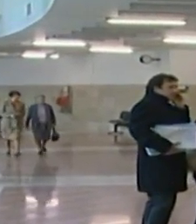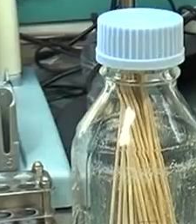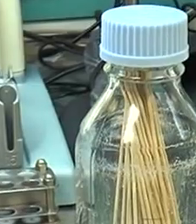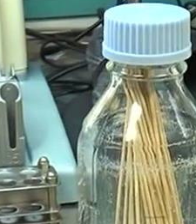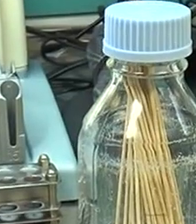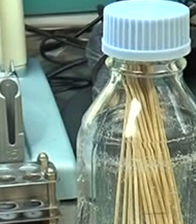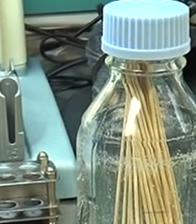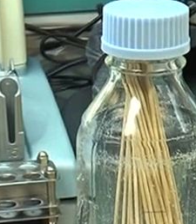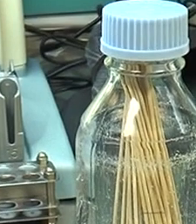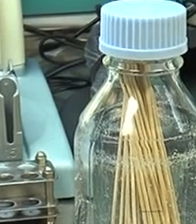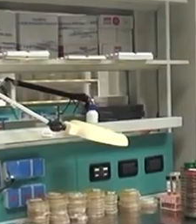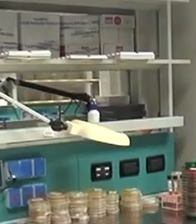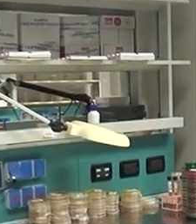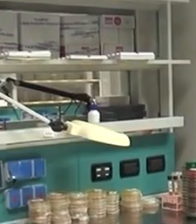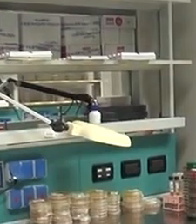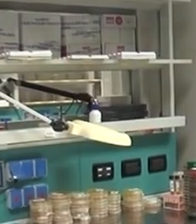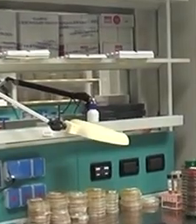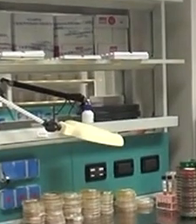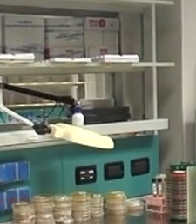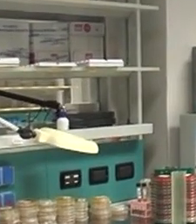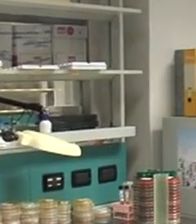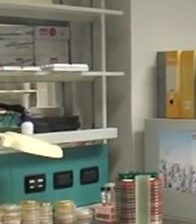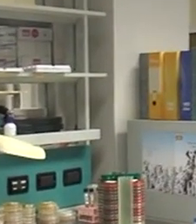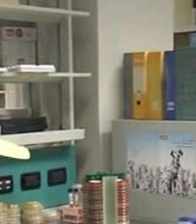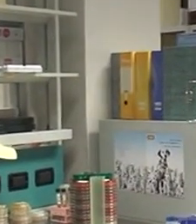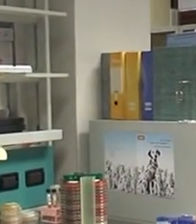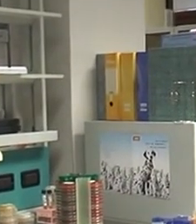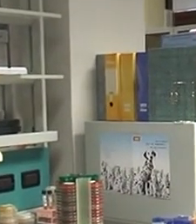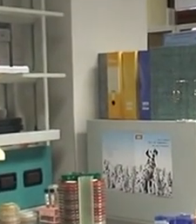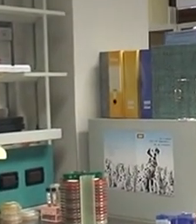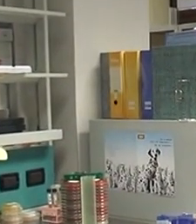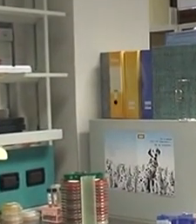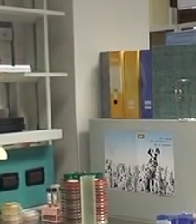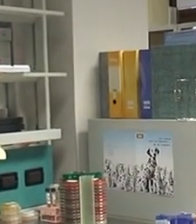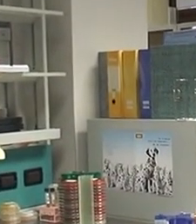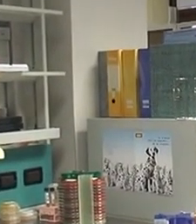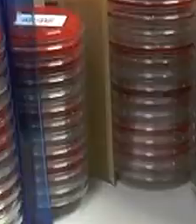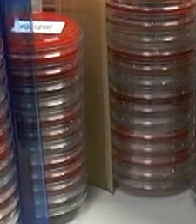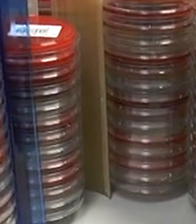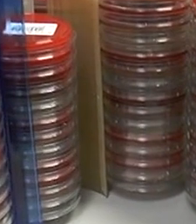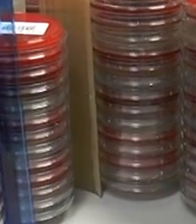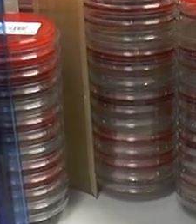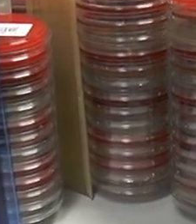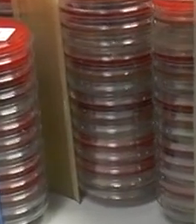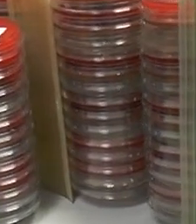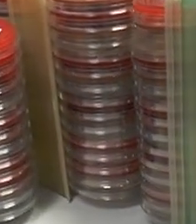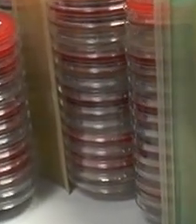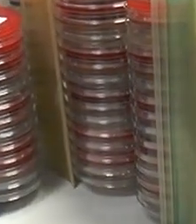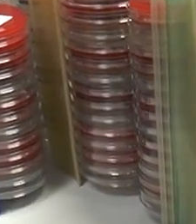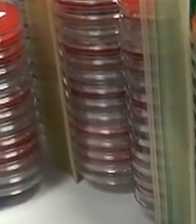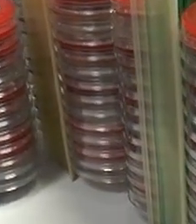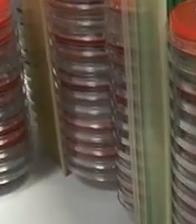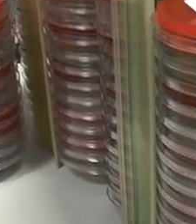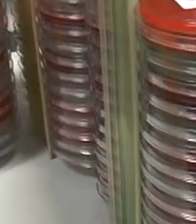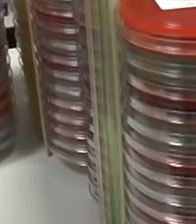braccio operativo della regione le critiche dello scienziato al sistema di prevenzione della diffusione della pandemia e in particolare